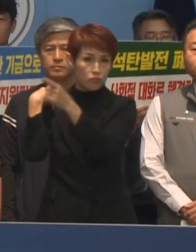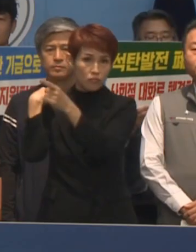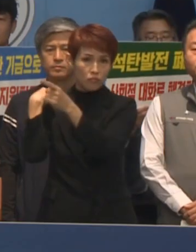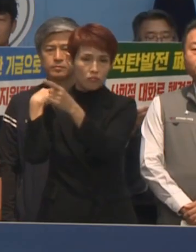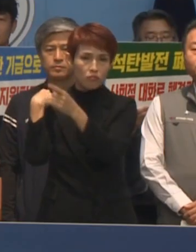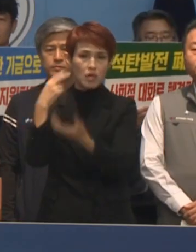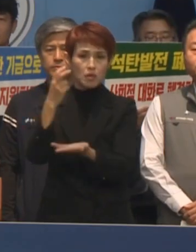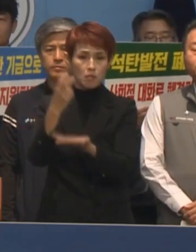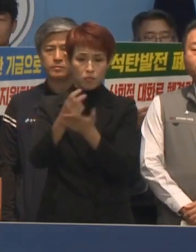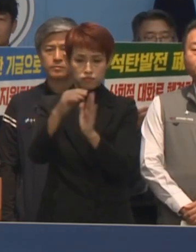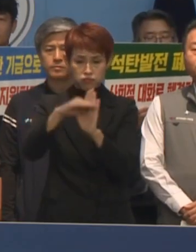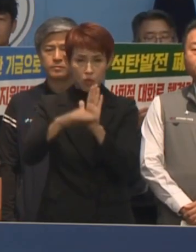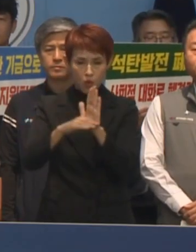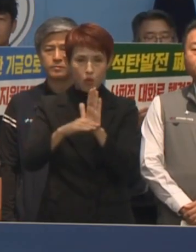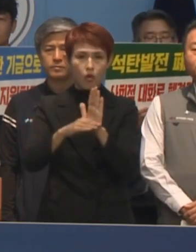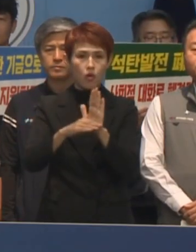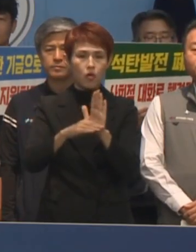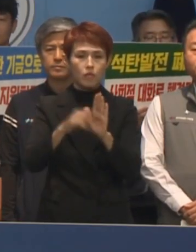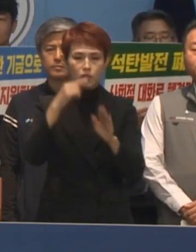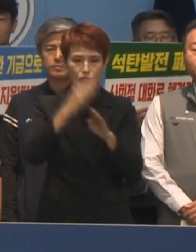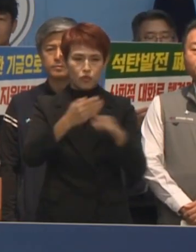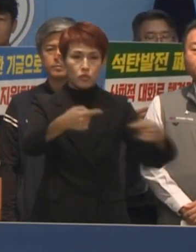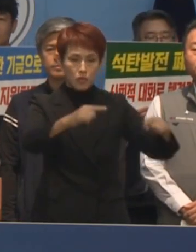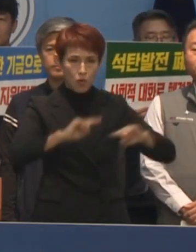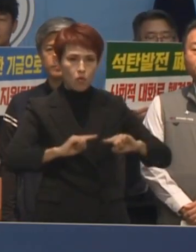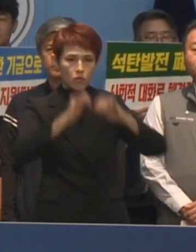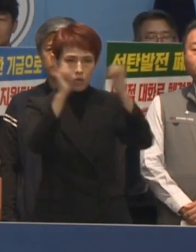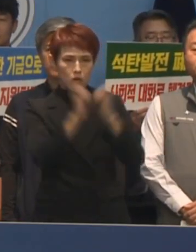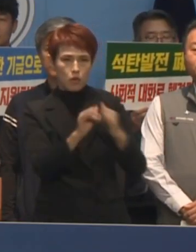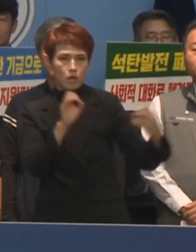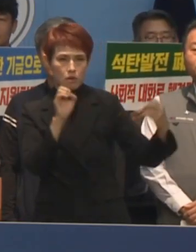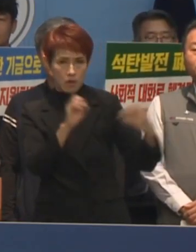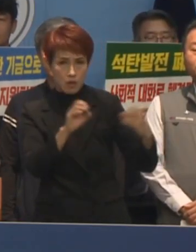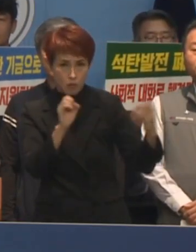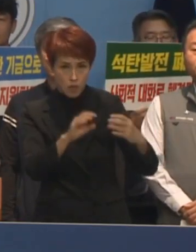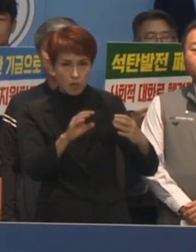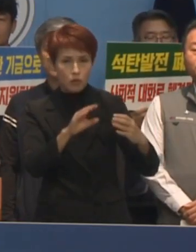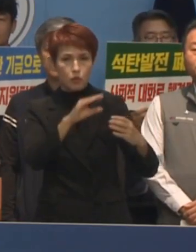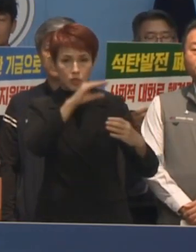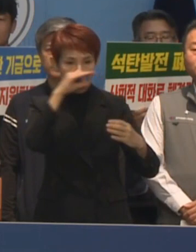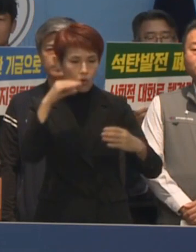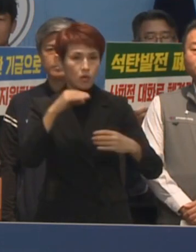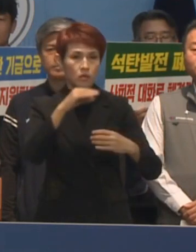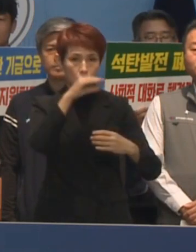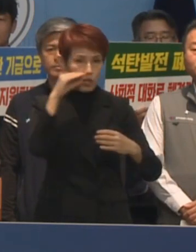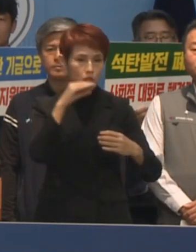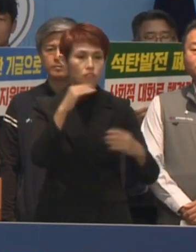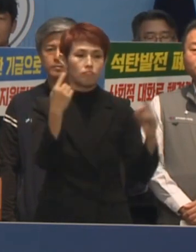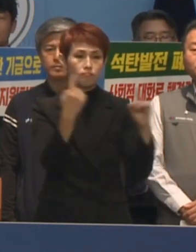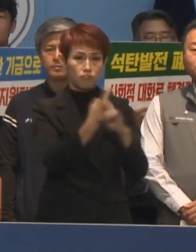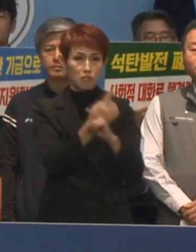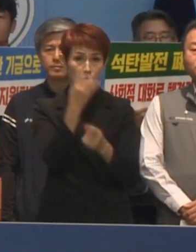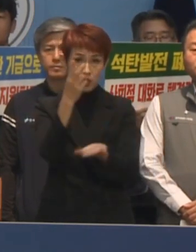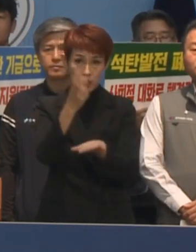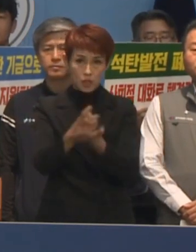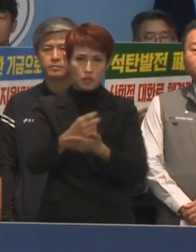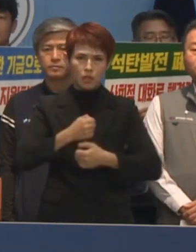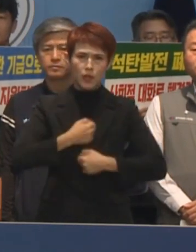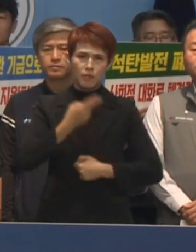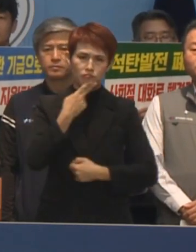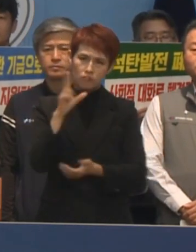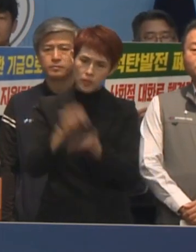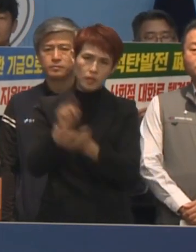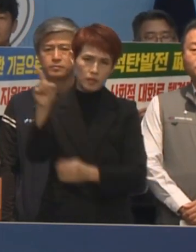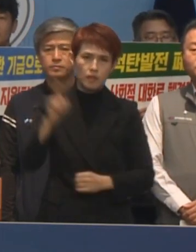법률로 보장된 민주적 참여와 사회적 대화 그리고 정의로운 전환 원칙을 충분히 지키지 않고